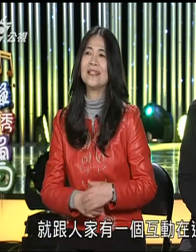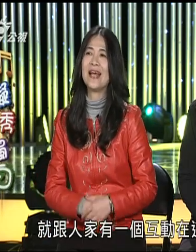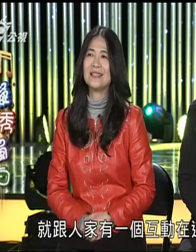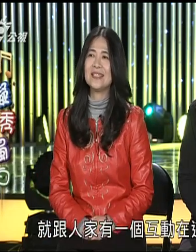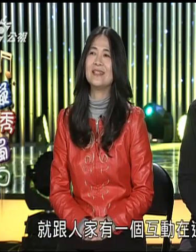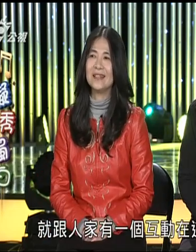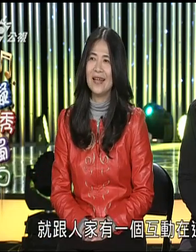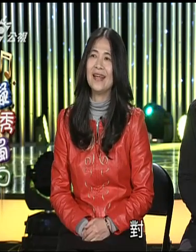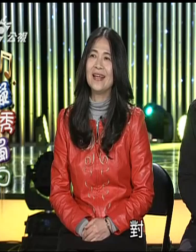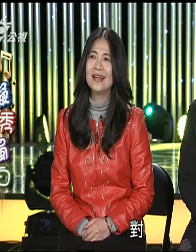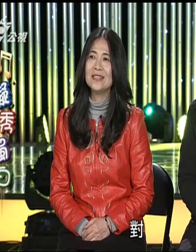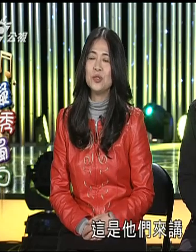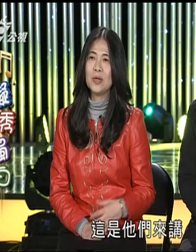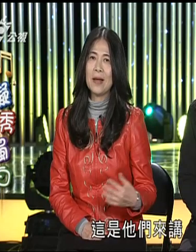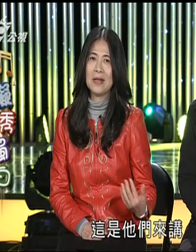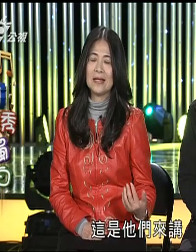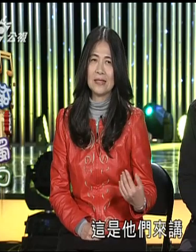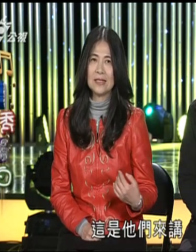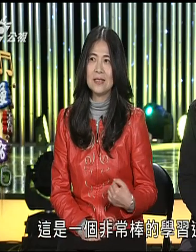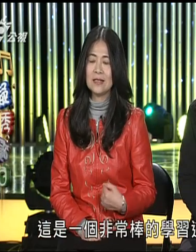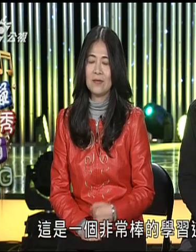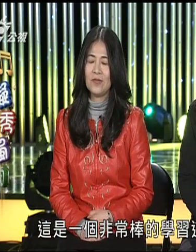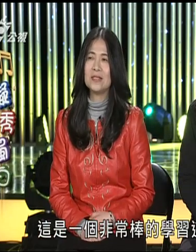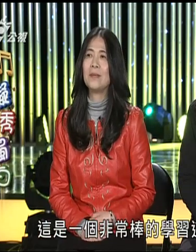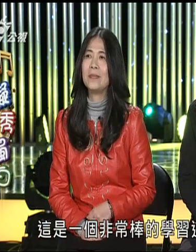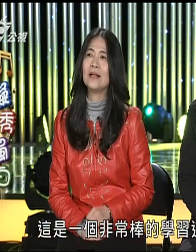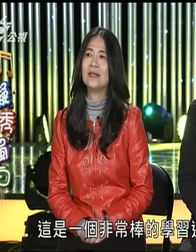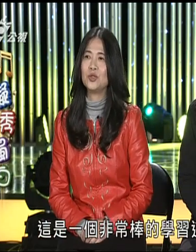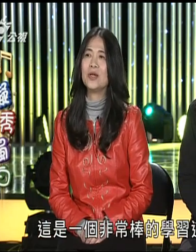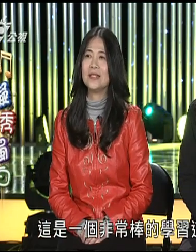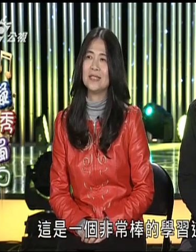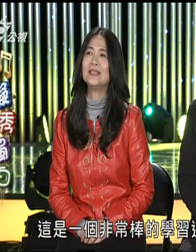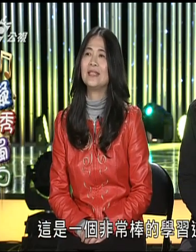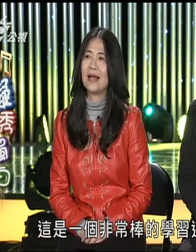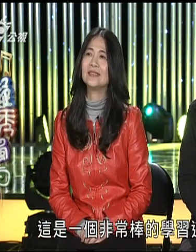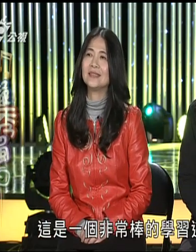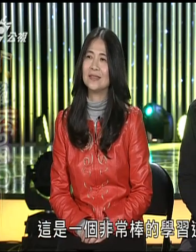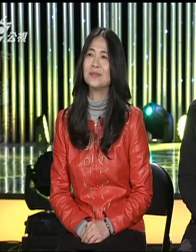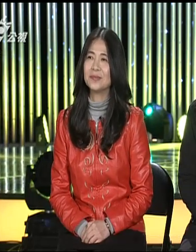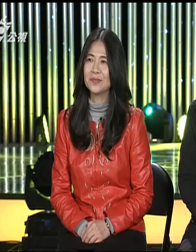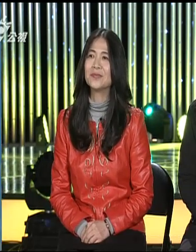这样子，哎，这是对他们来讲，这是一个非常棒的学习这样子。